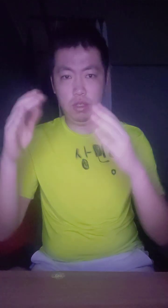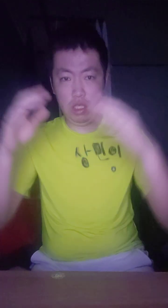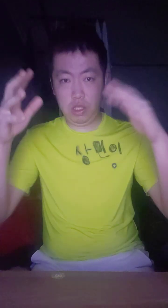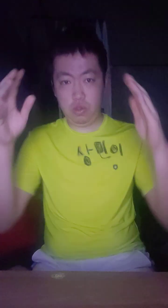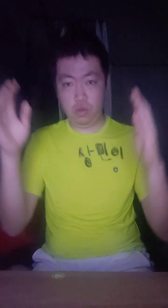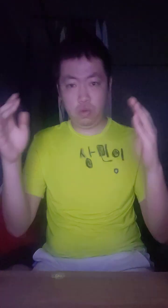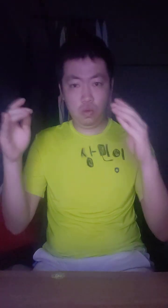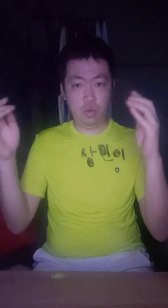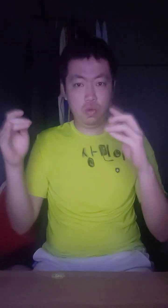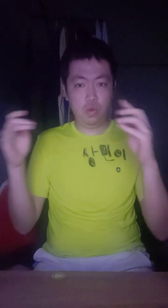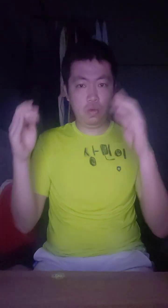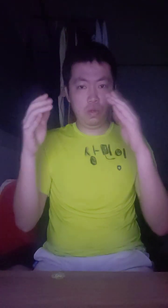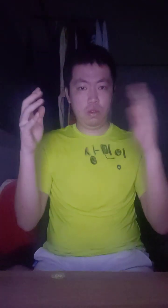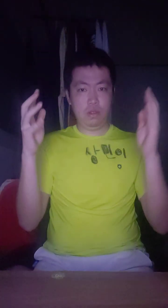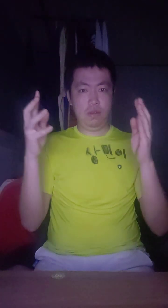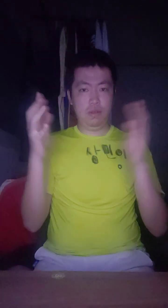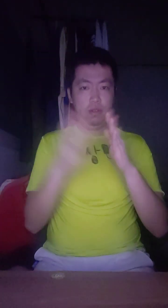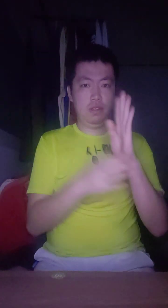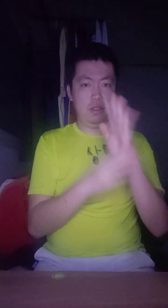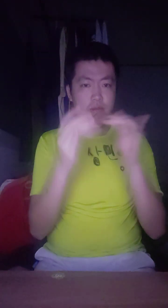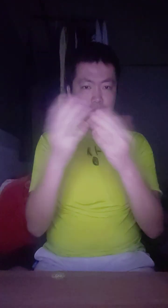아이스박스와 얼음을 공수해 음식들을 담습니다.